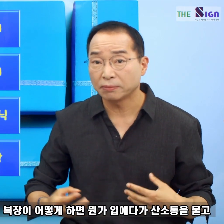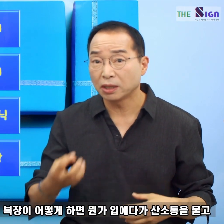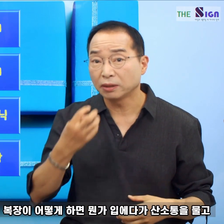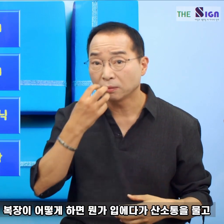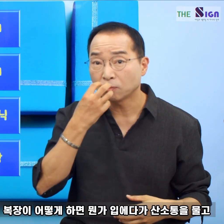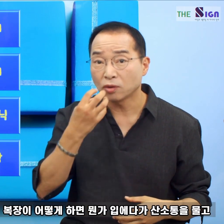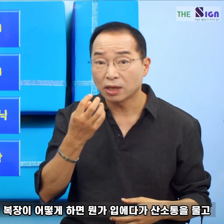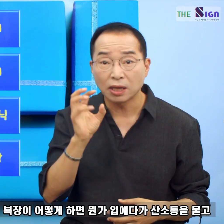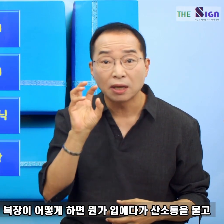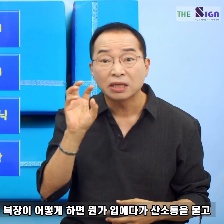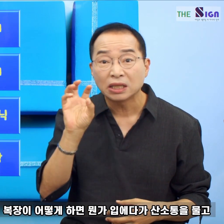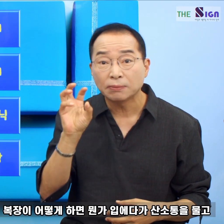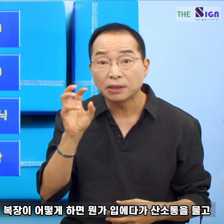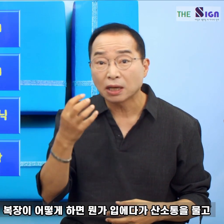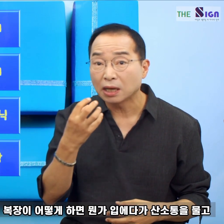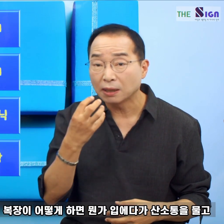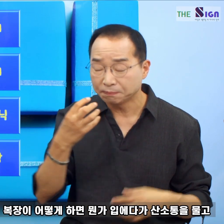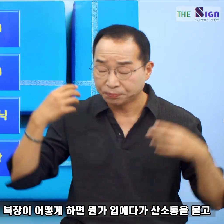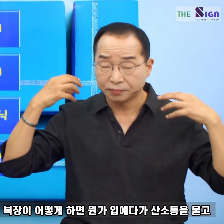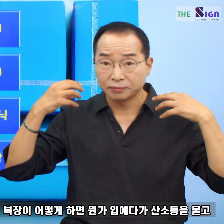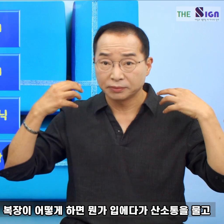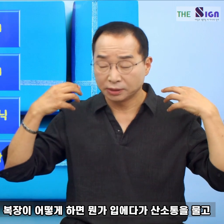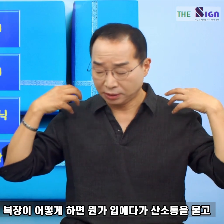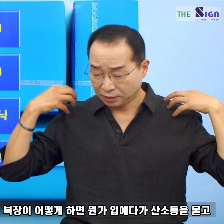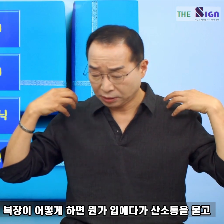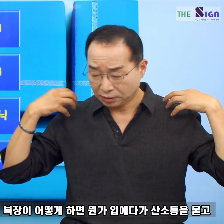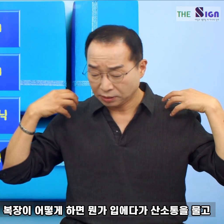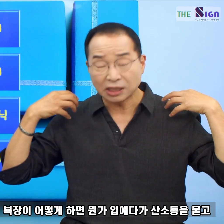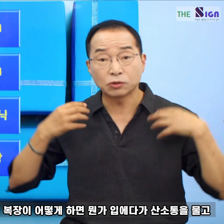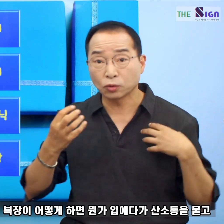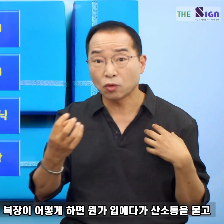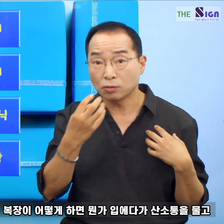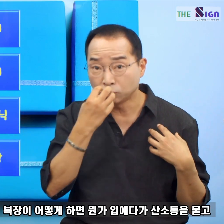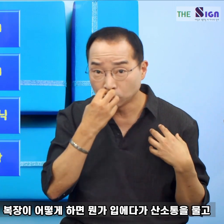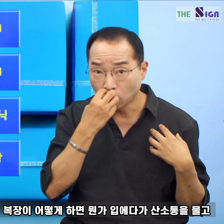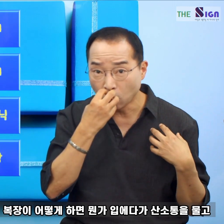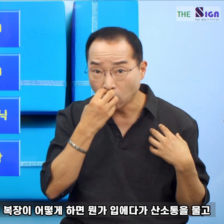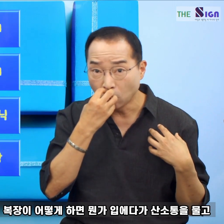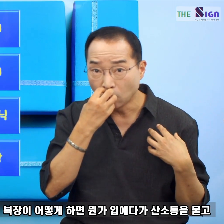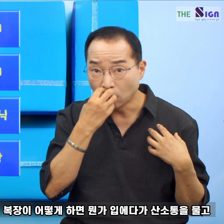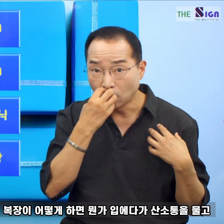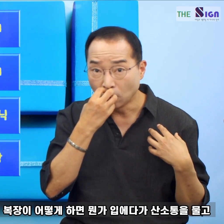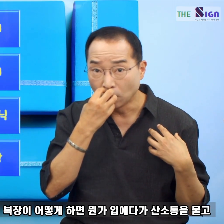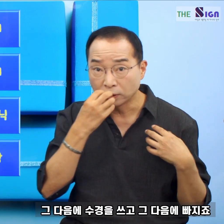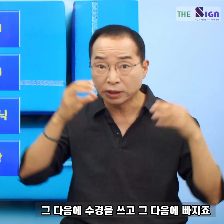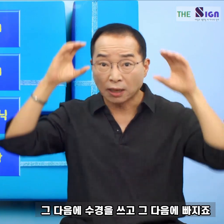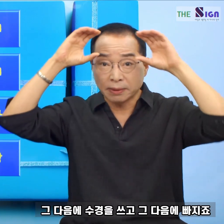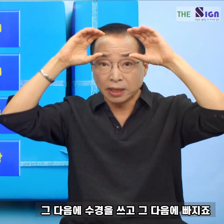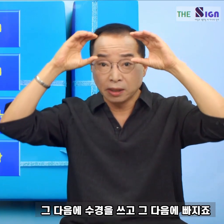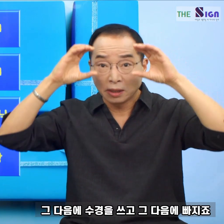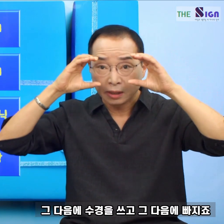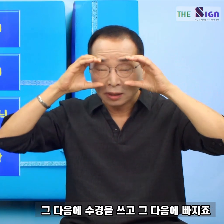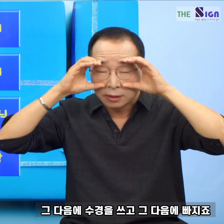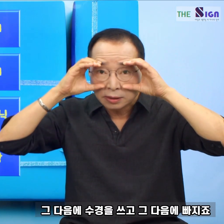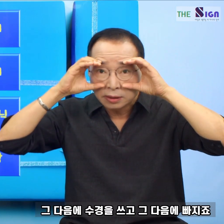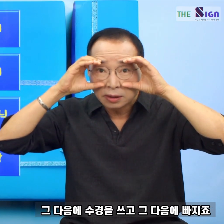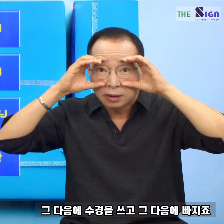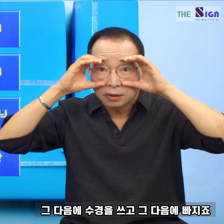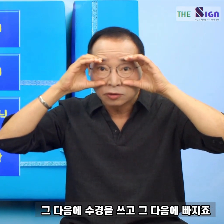하면 뭔가 입에다가 그 산소통을 물고, 그 다음에